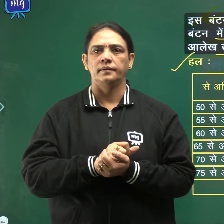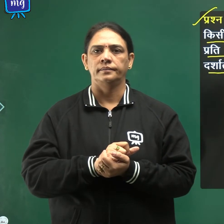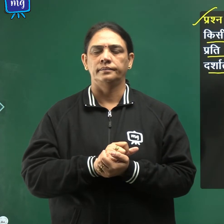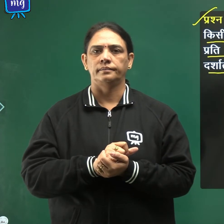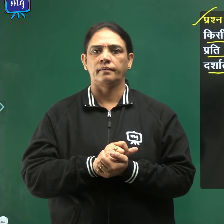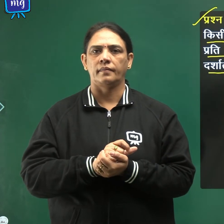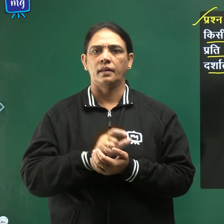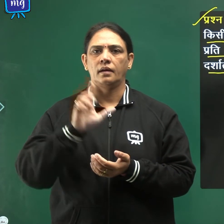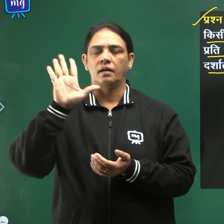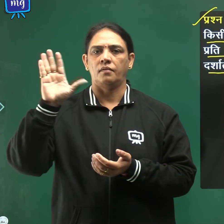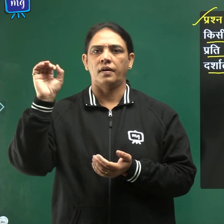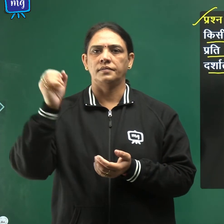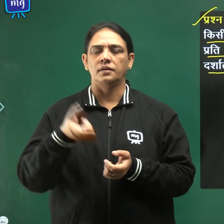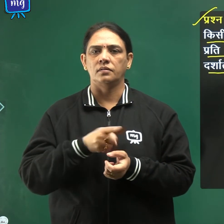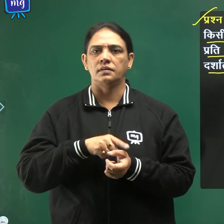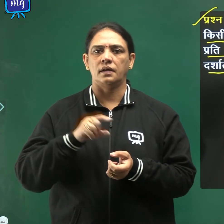50 से अधिक